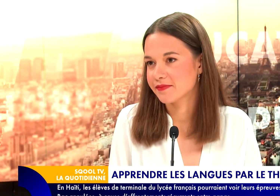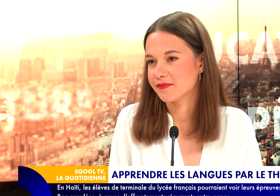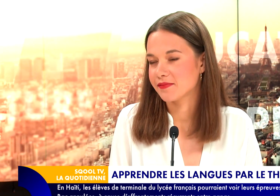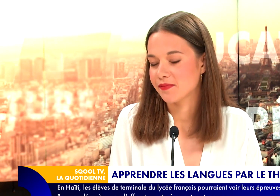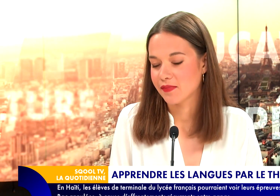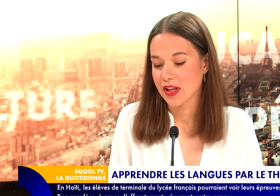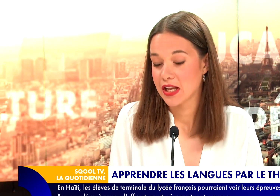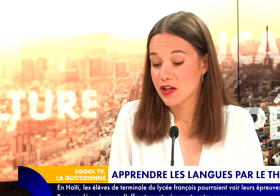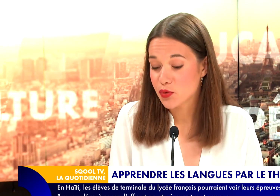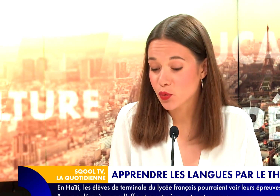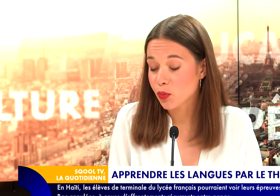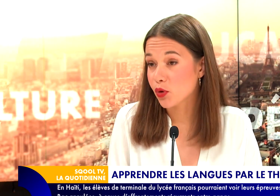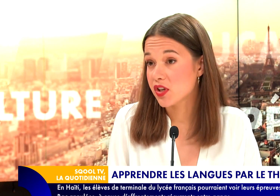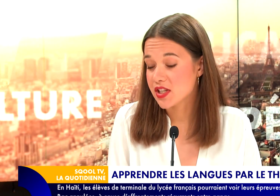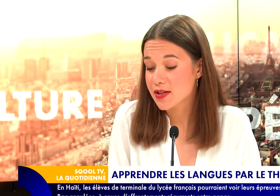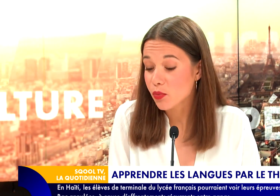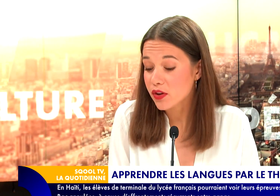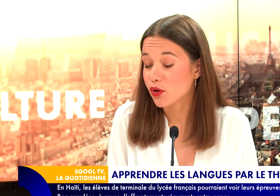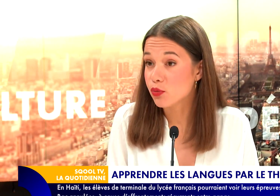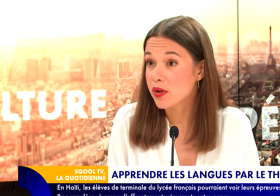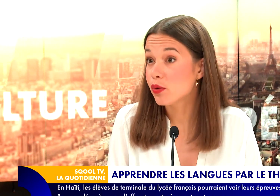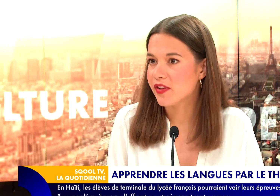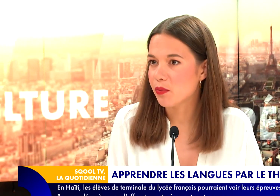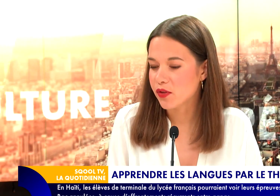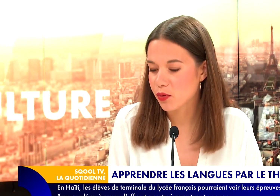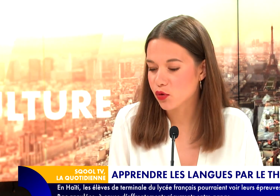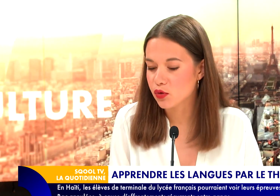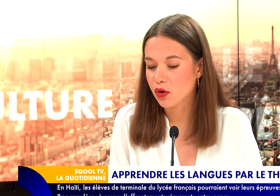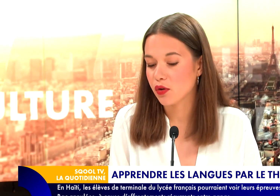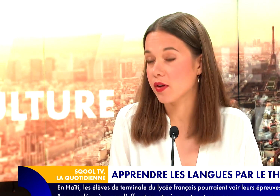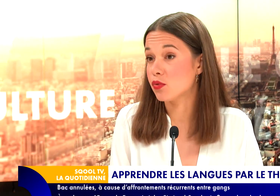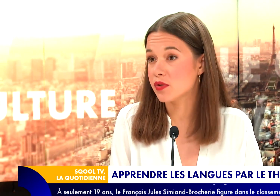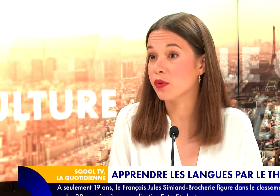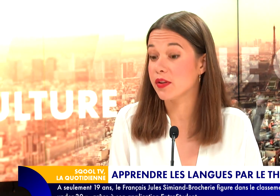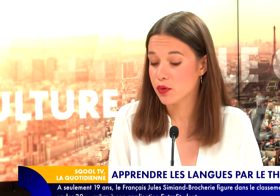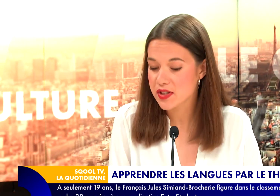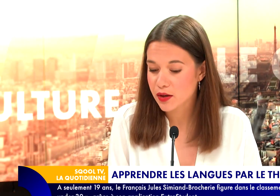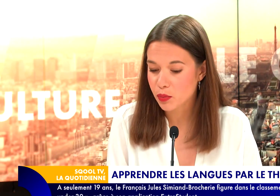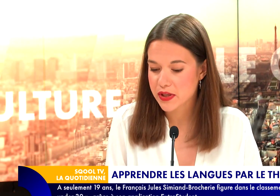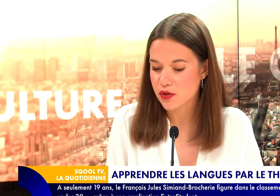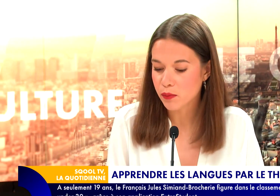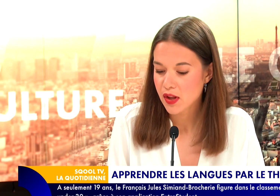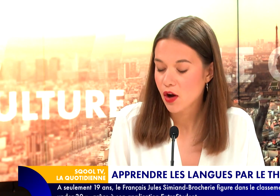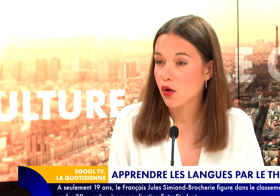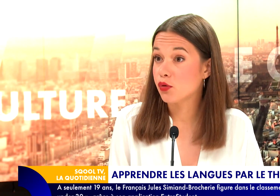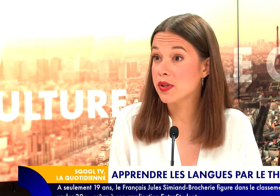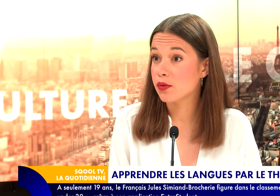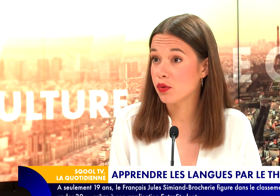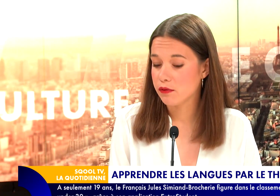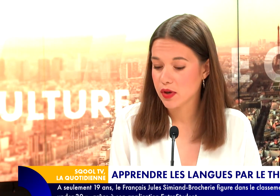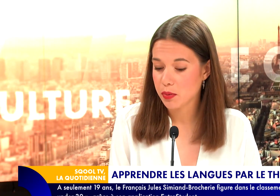de cet apprentissage ? Ils sont nombreux. Déjà, c'est moins ennuyeux, évidemment, d'apprendre une langue en s'amusant, et c'est aussi décomplexant. Ensuite,